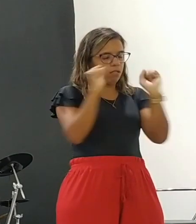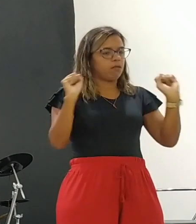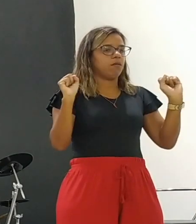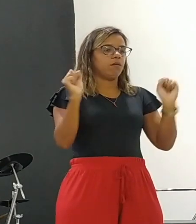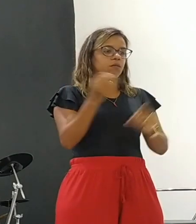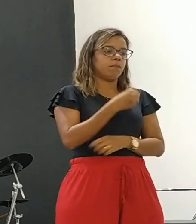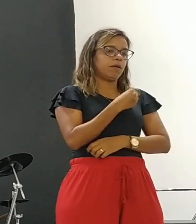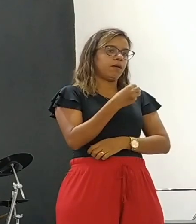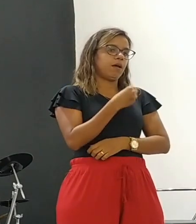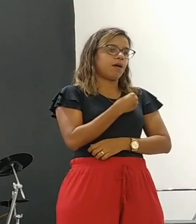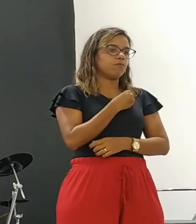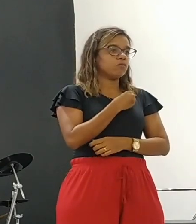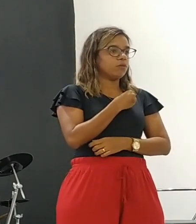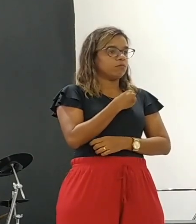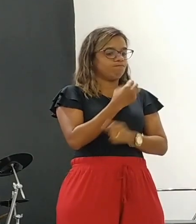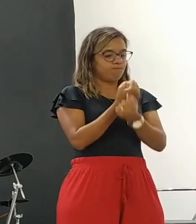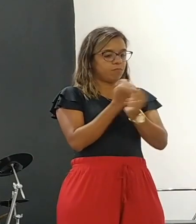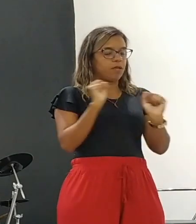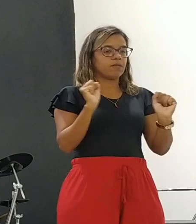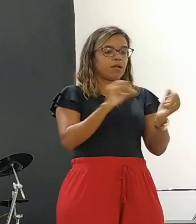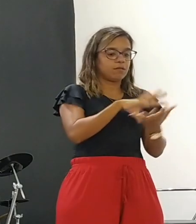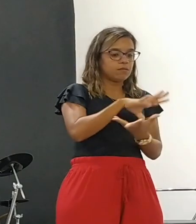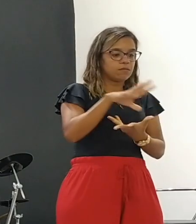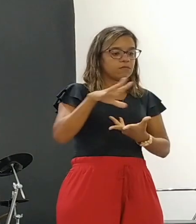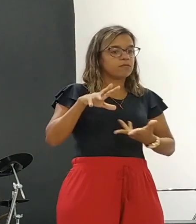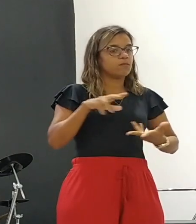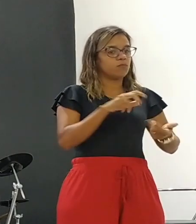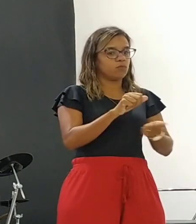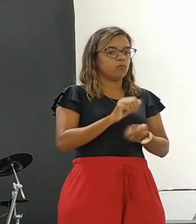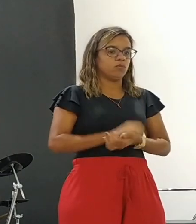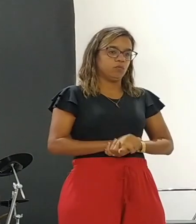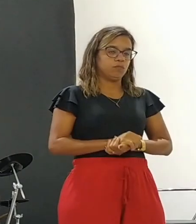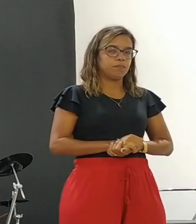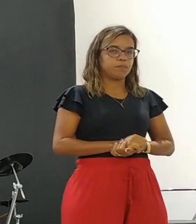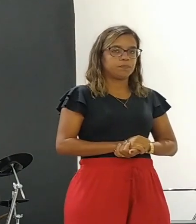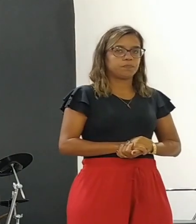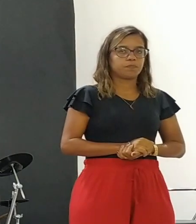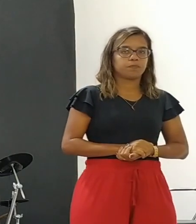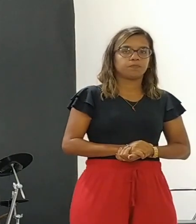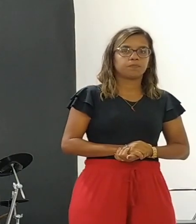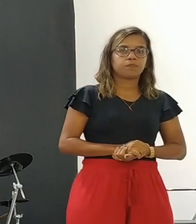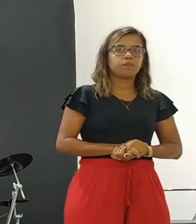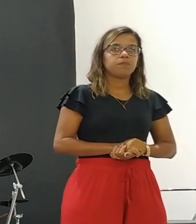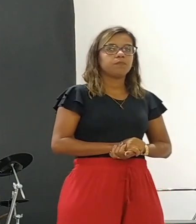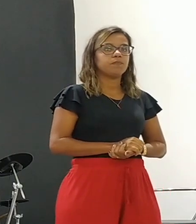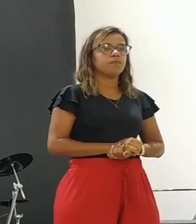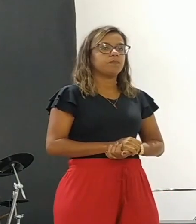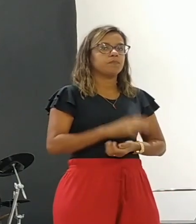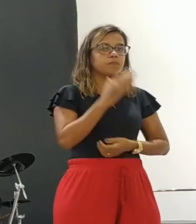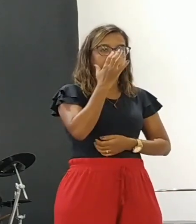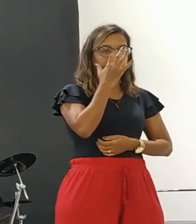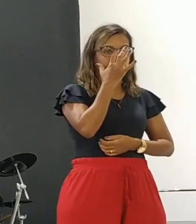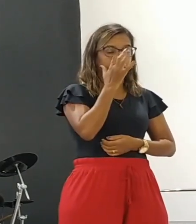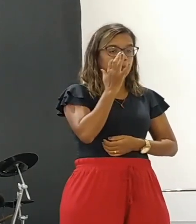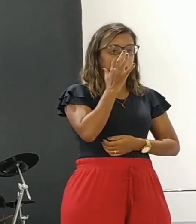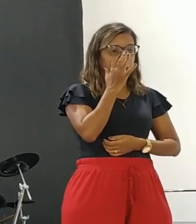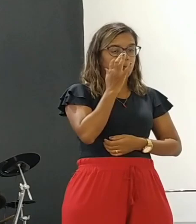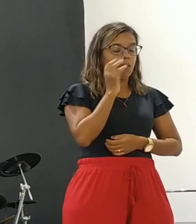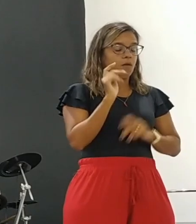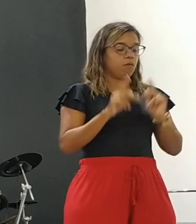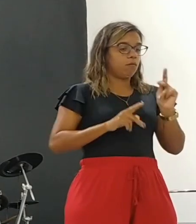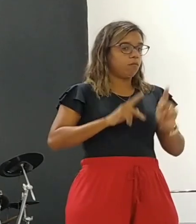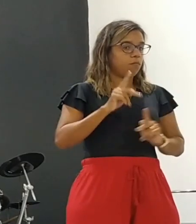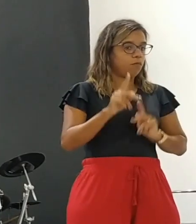para nos libertar desse mundo, para nos libertar das mãos de Satanás, que é o faraó desse mundo. Aleluia. O povo